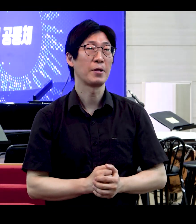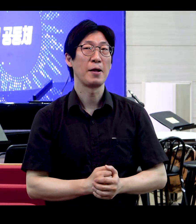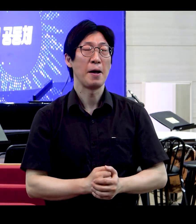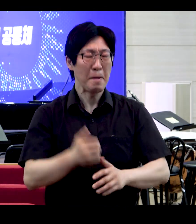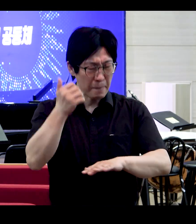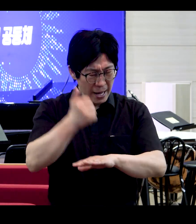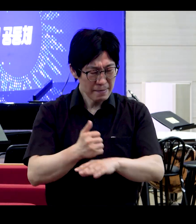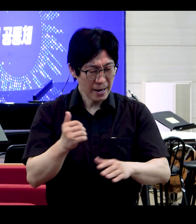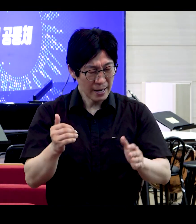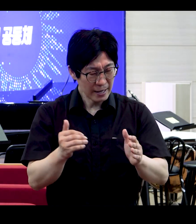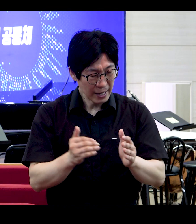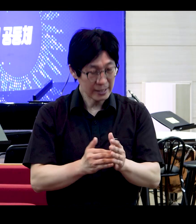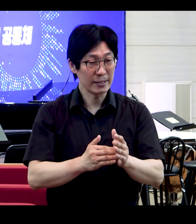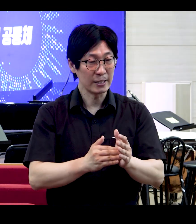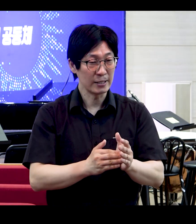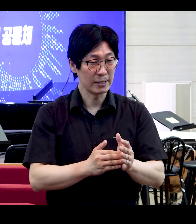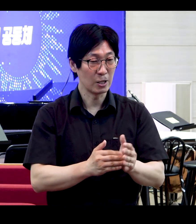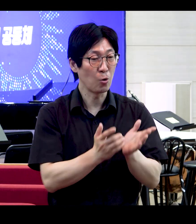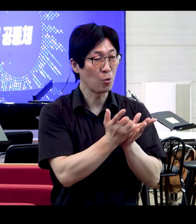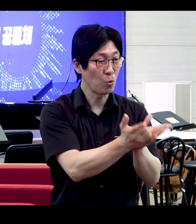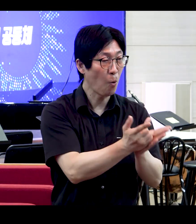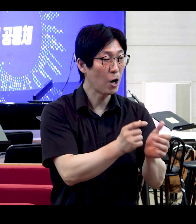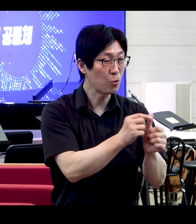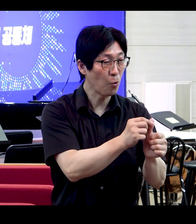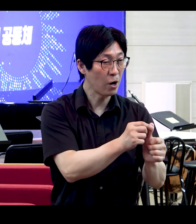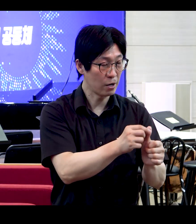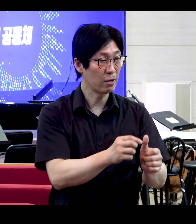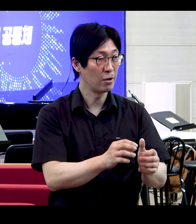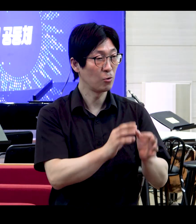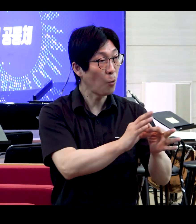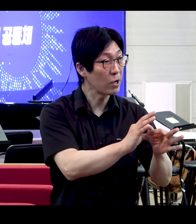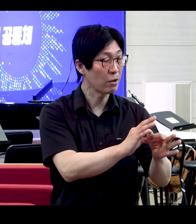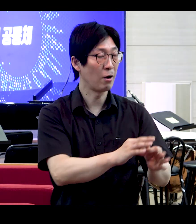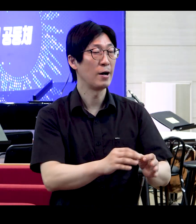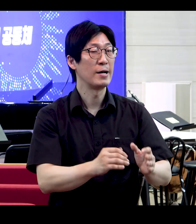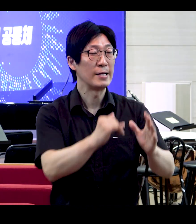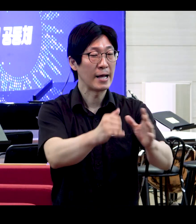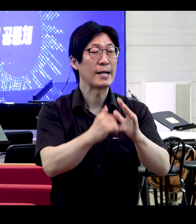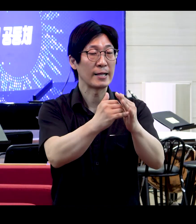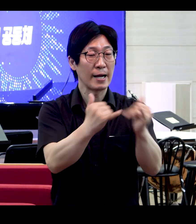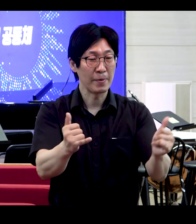정말 마지막까지 그렇게 말씀하셨을 거예요. 그런데 그들이 거절한 거죠.